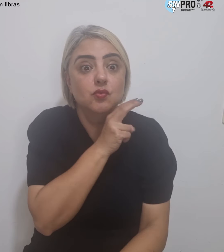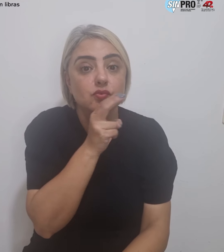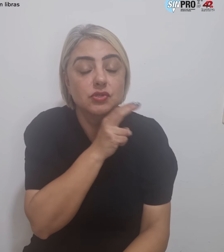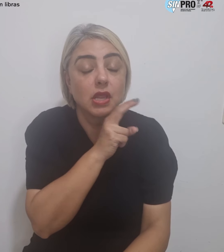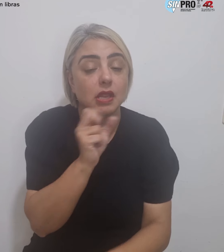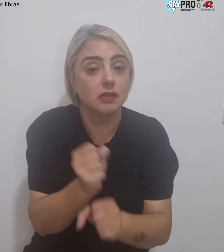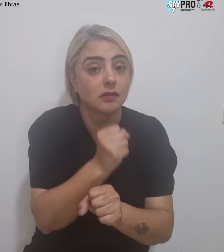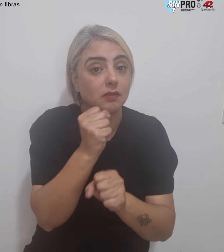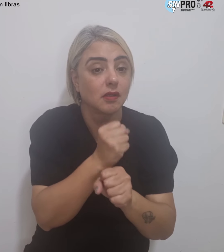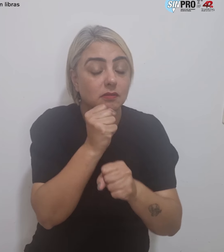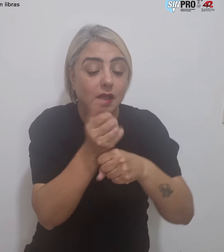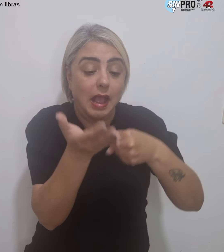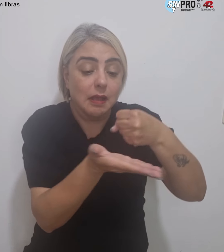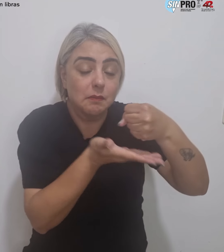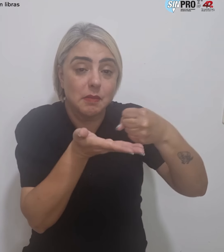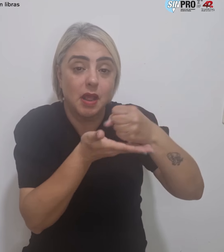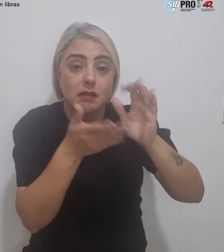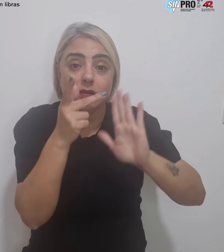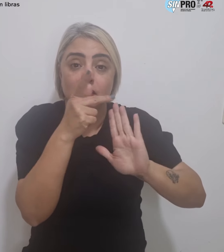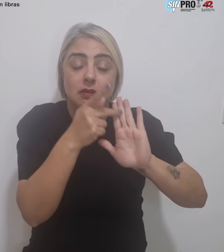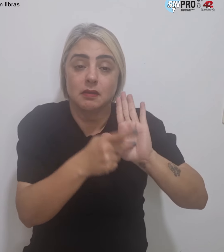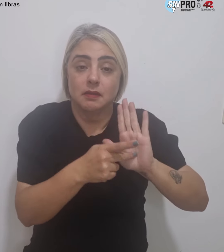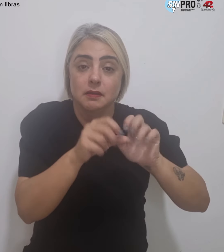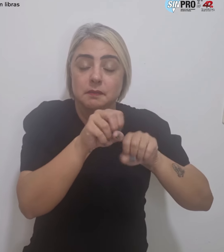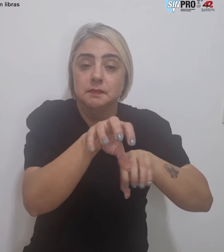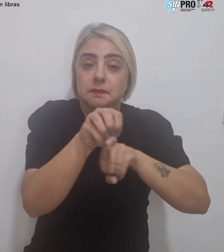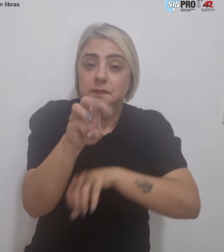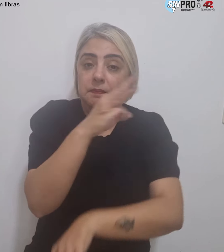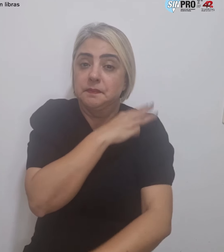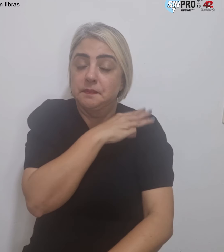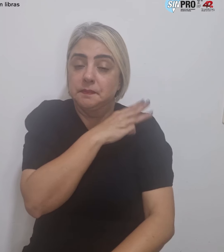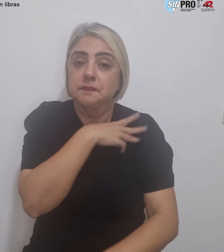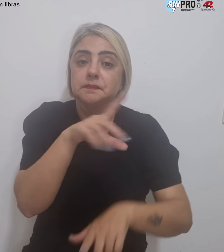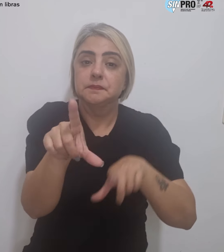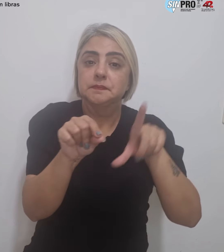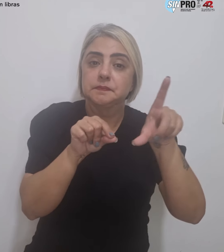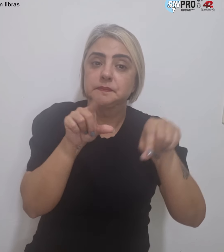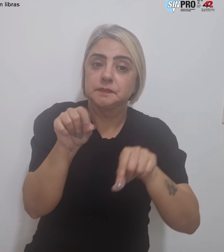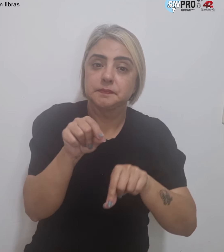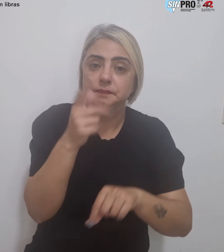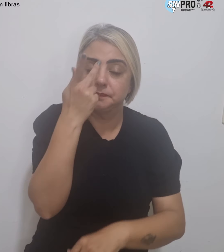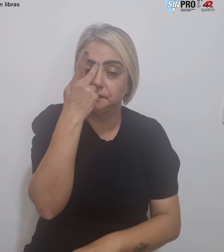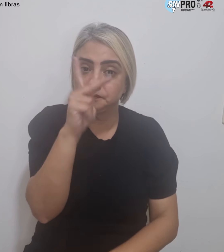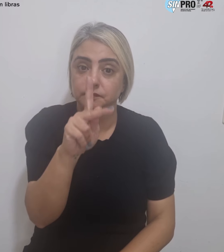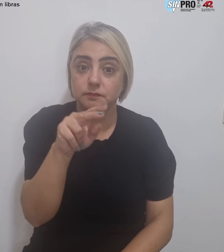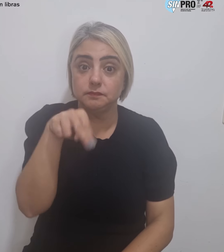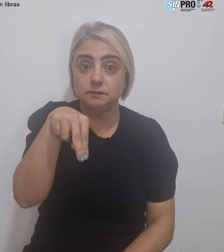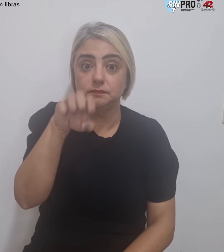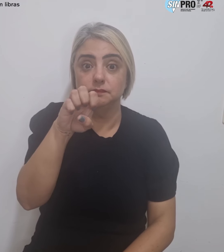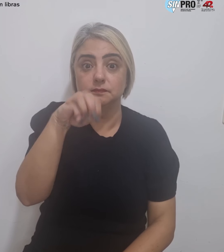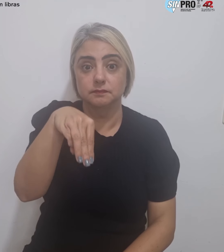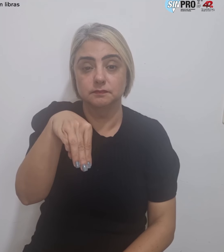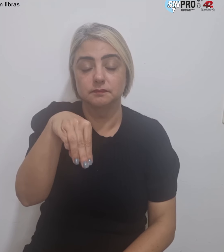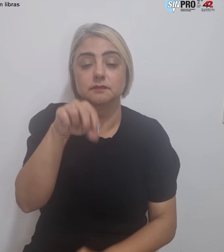as bases do projeto de ensino médio alternativo ao NEM, como uma